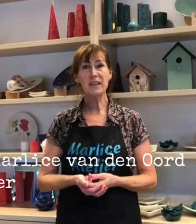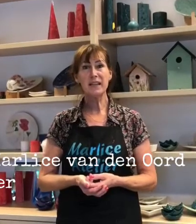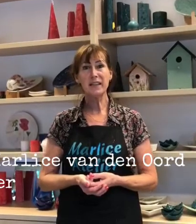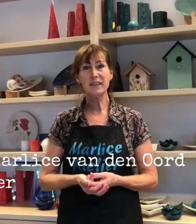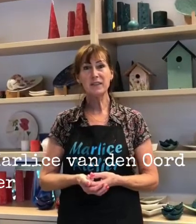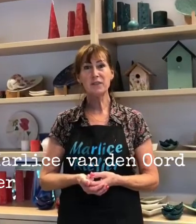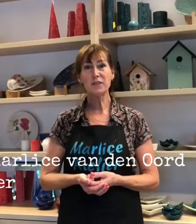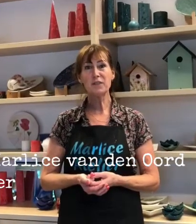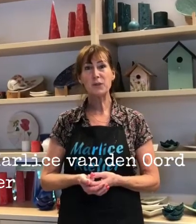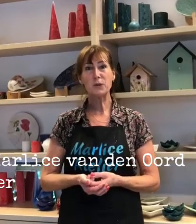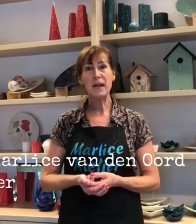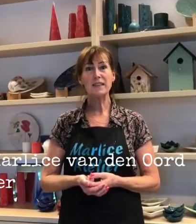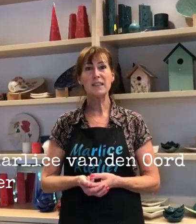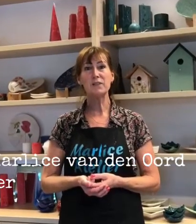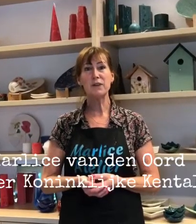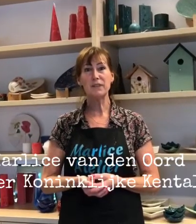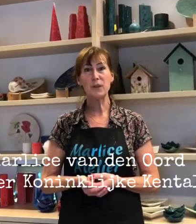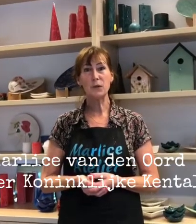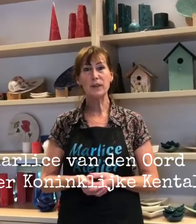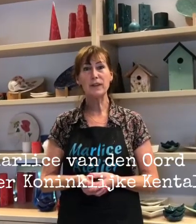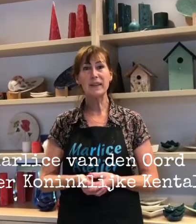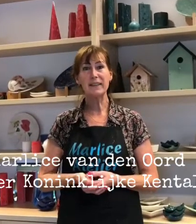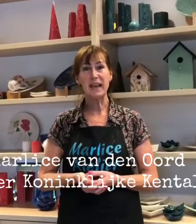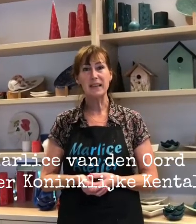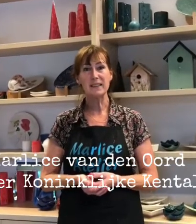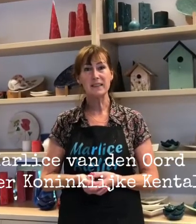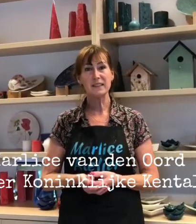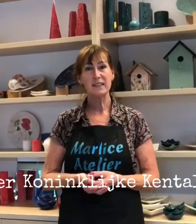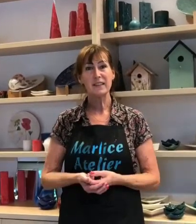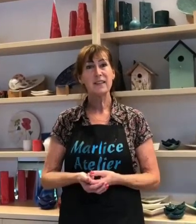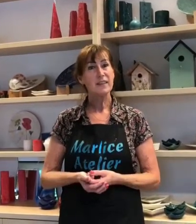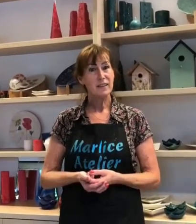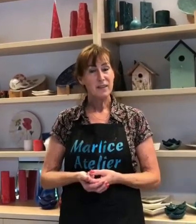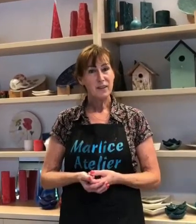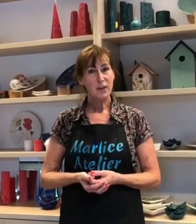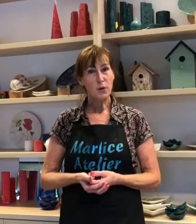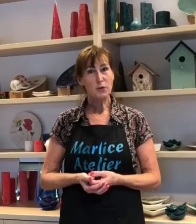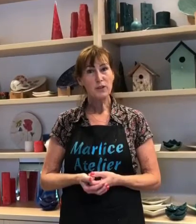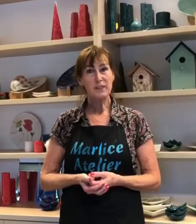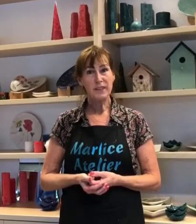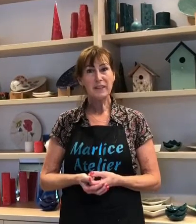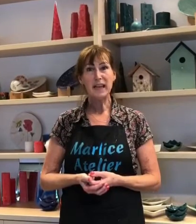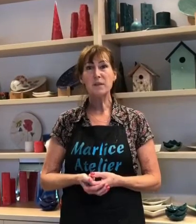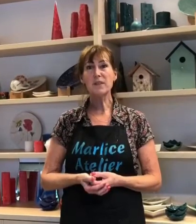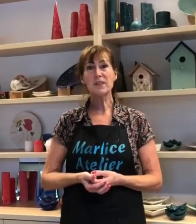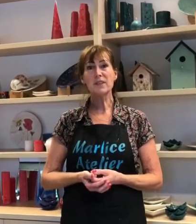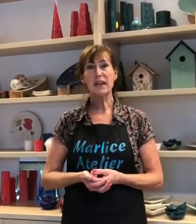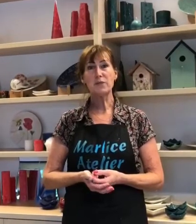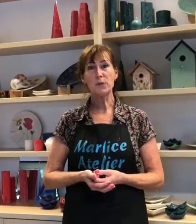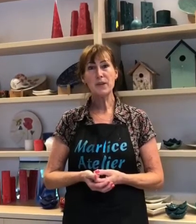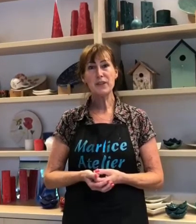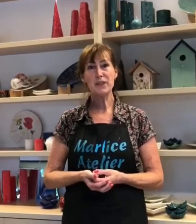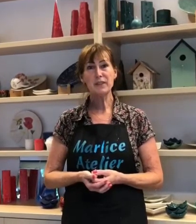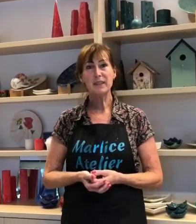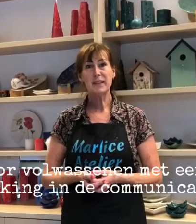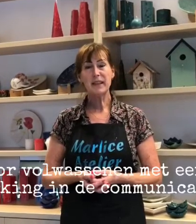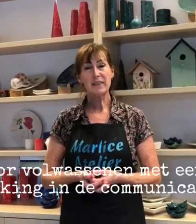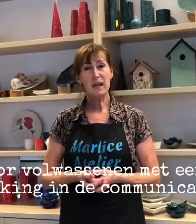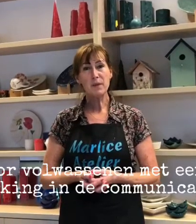dagbesteding, locatie van Koninklijke Kentalis. Onze deelnemers zijn volwassen en hebben